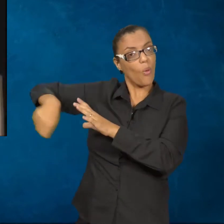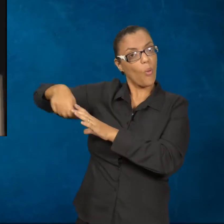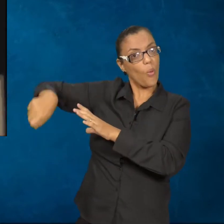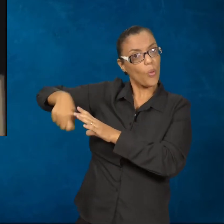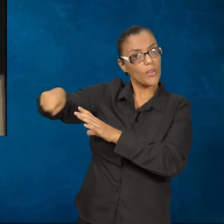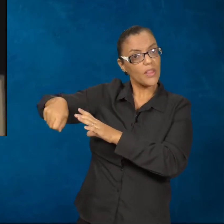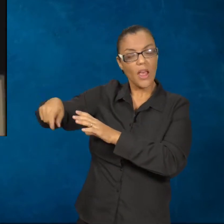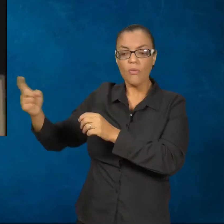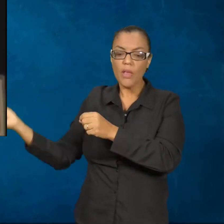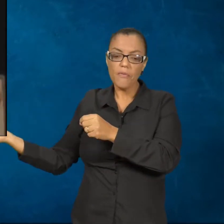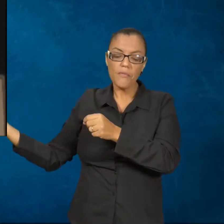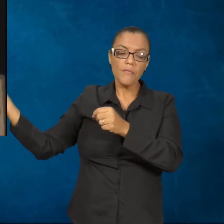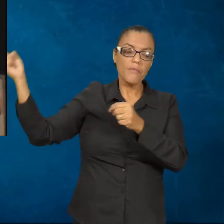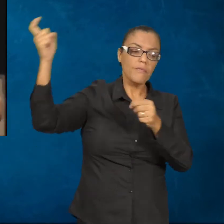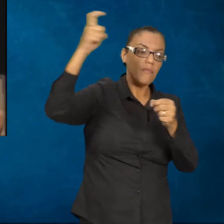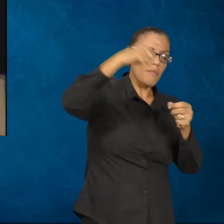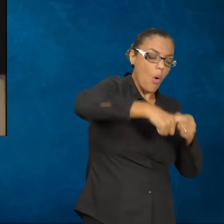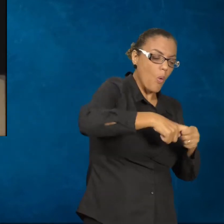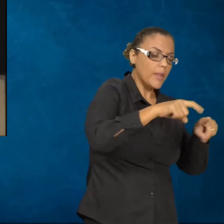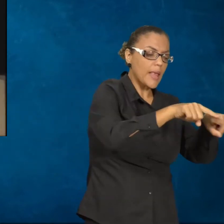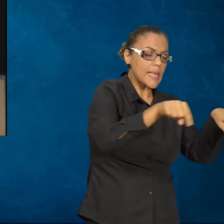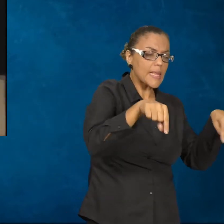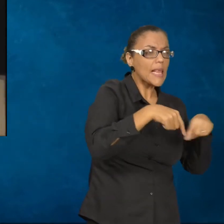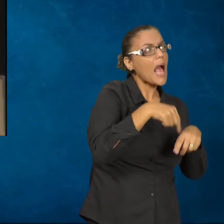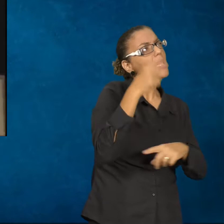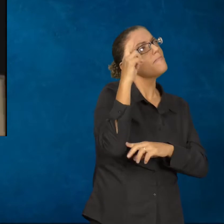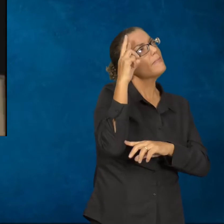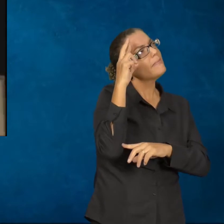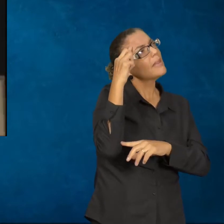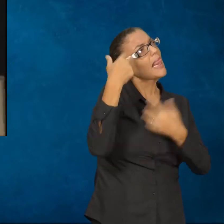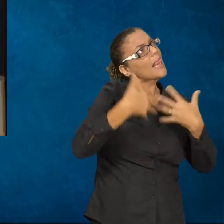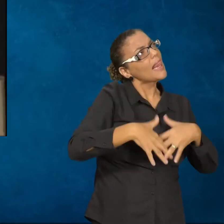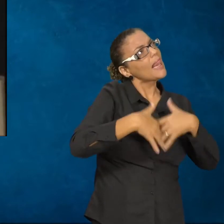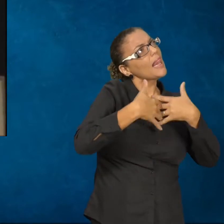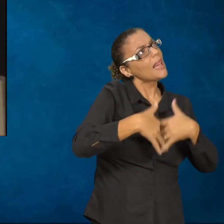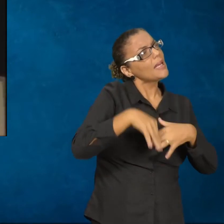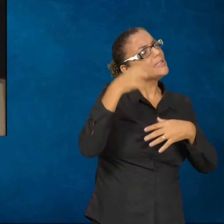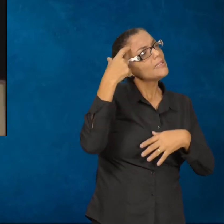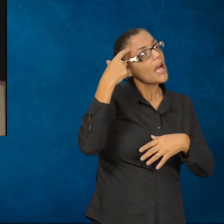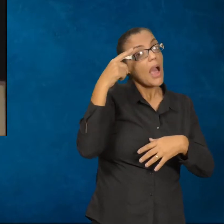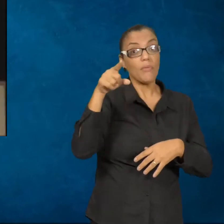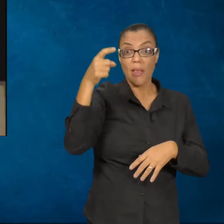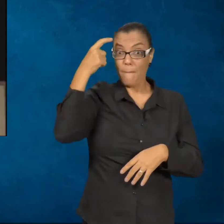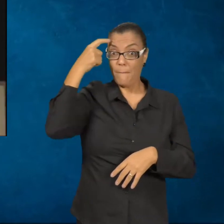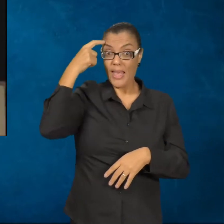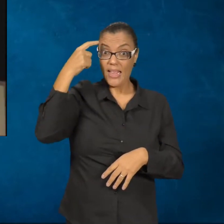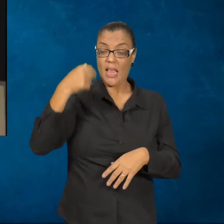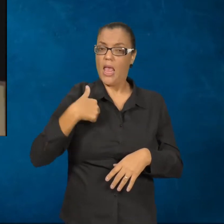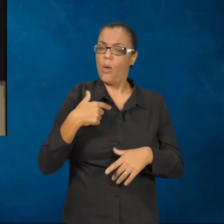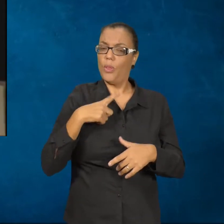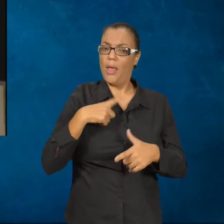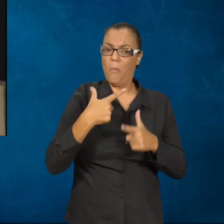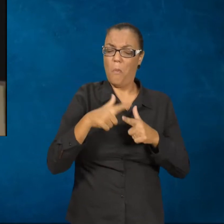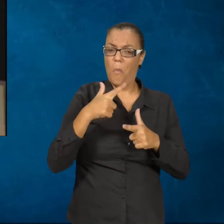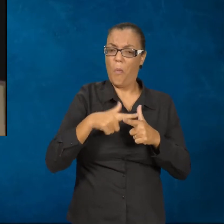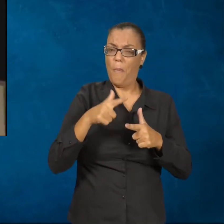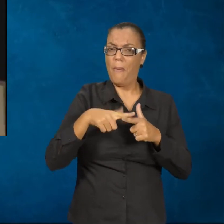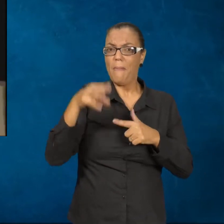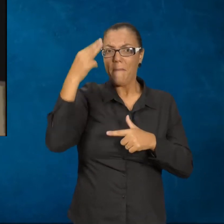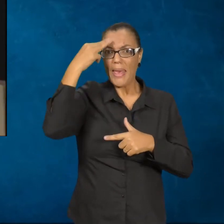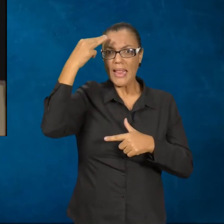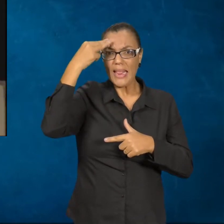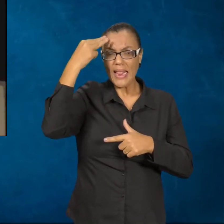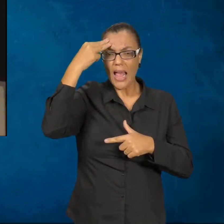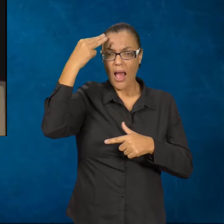lembrar? Voltar e ficar na mesma posição. Quer dizer, você fala, eu tenho sérios problemas mentais, né?